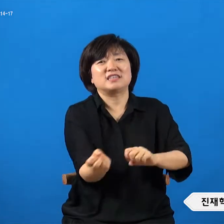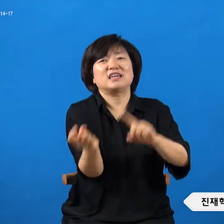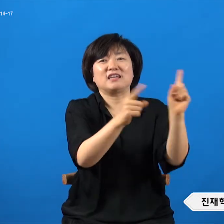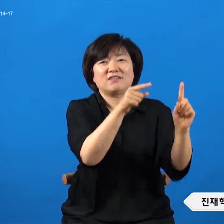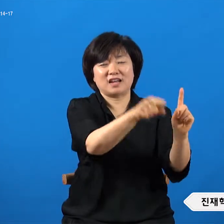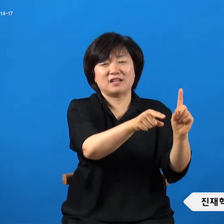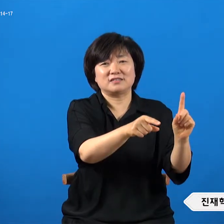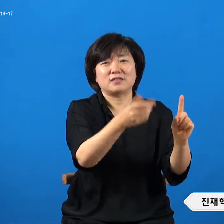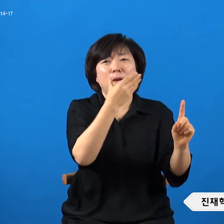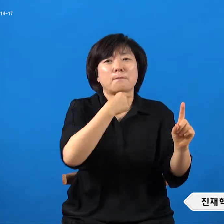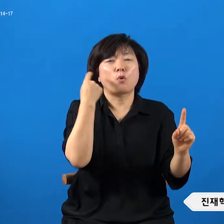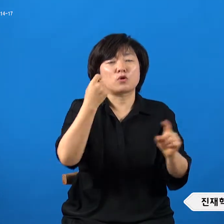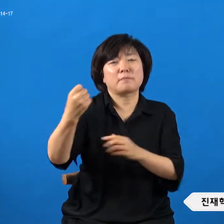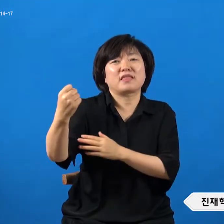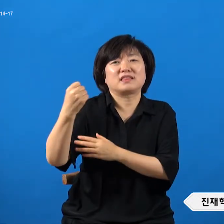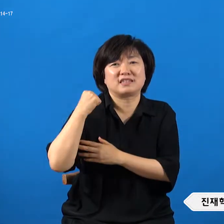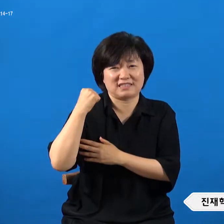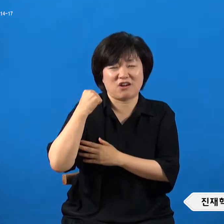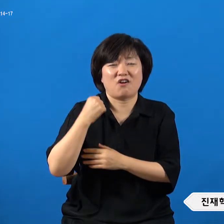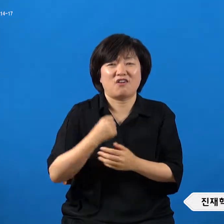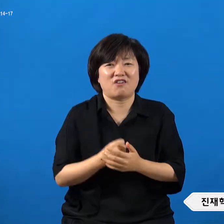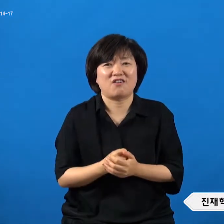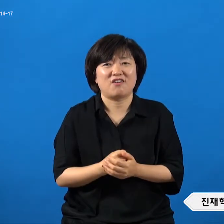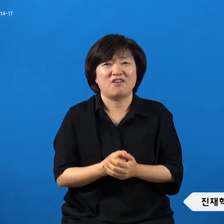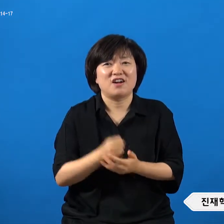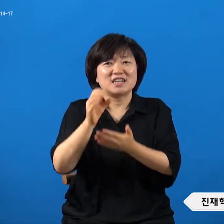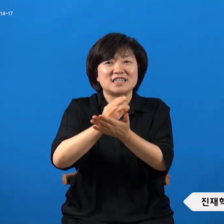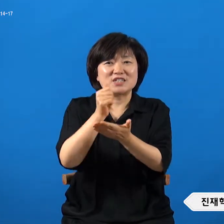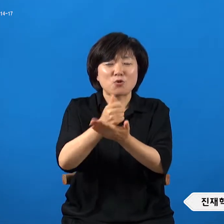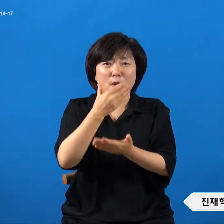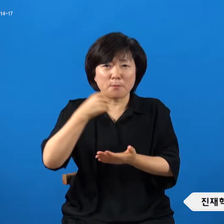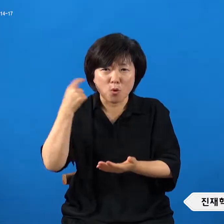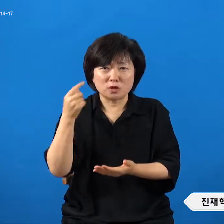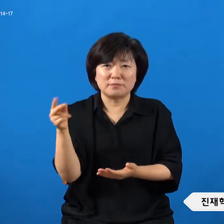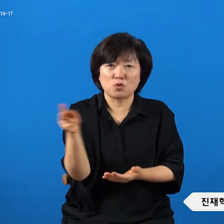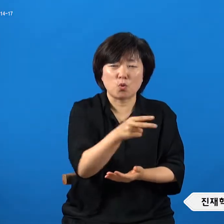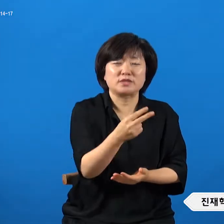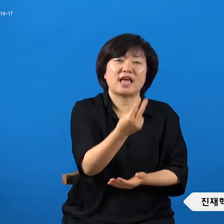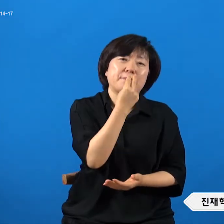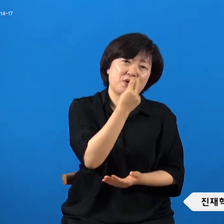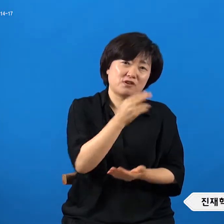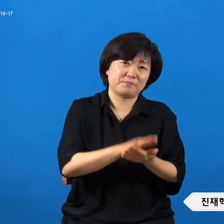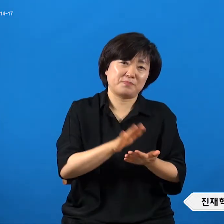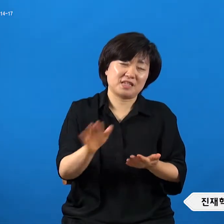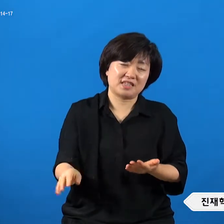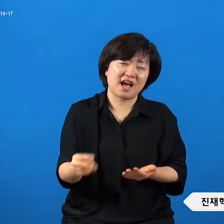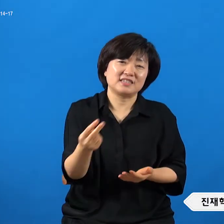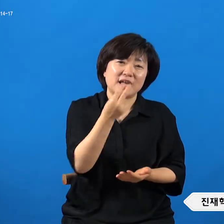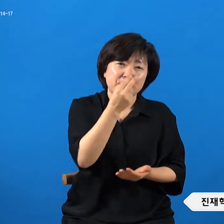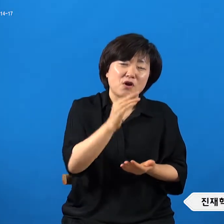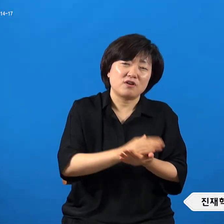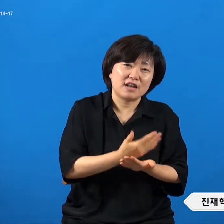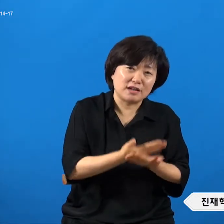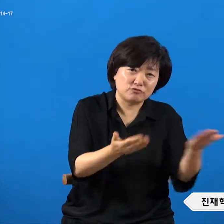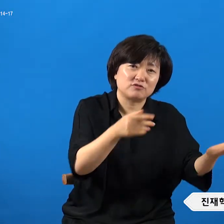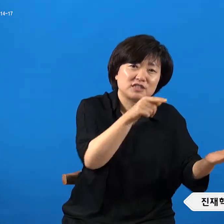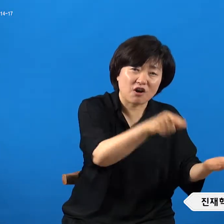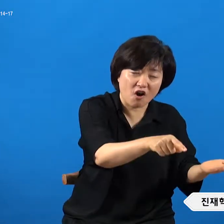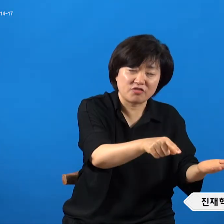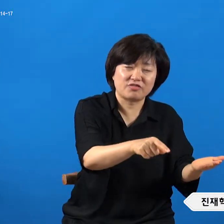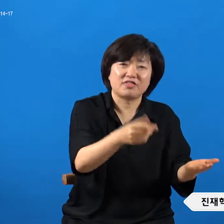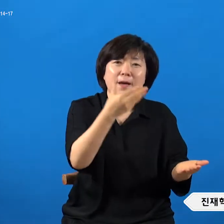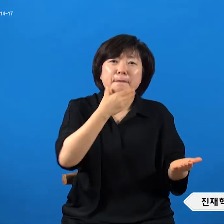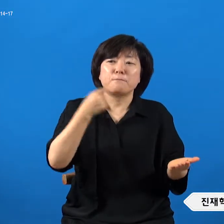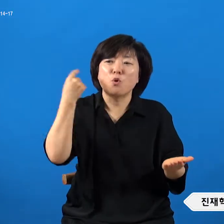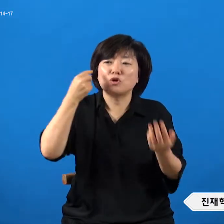있는 복음의 능력, 그리스도의 복음은 생명입니다. 생명을 나누는 것,